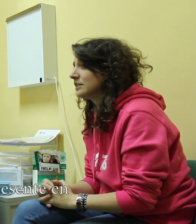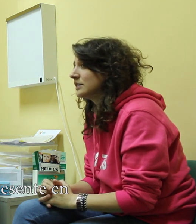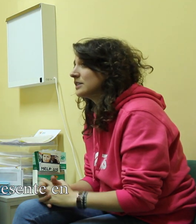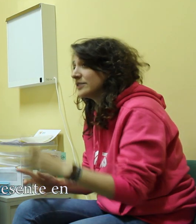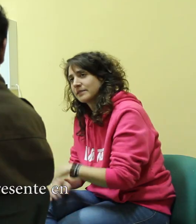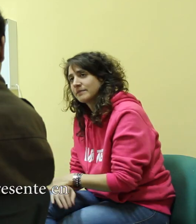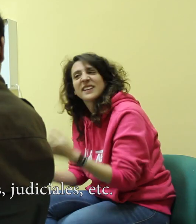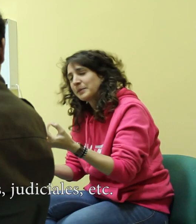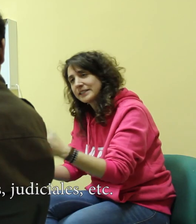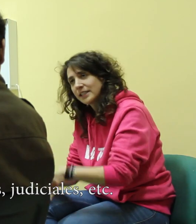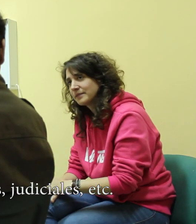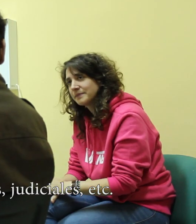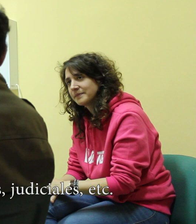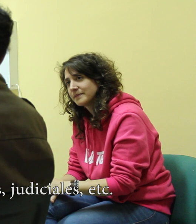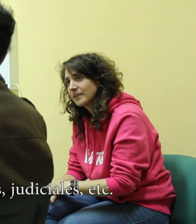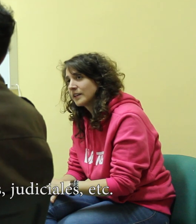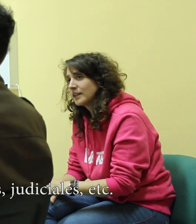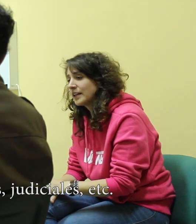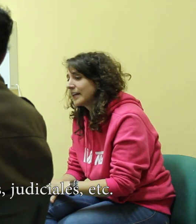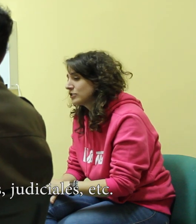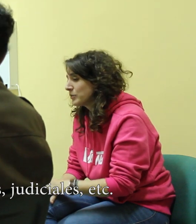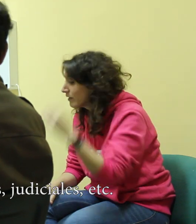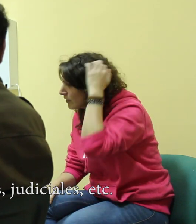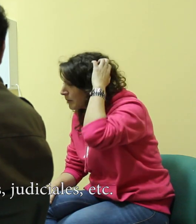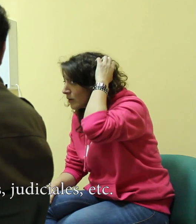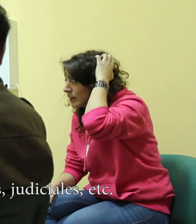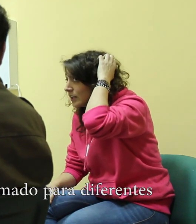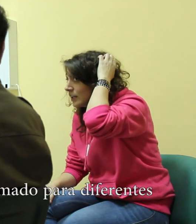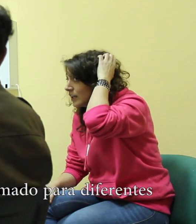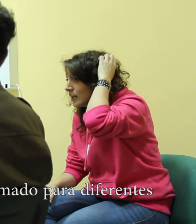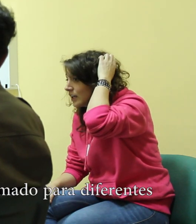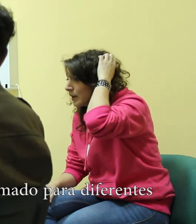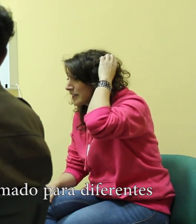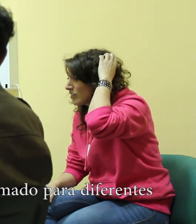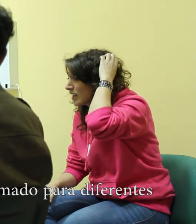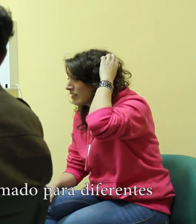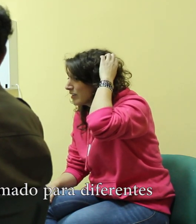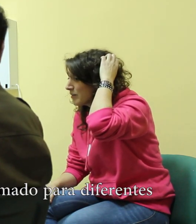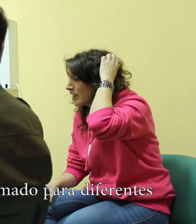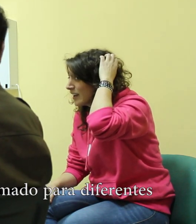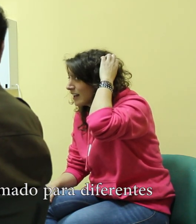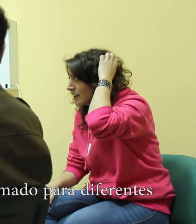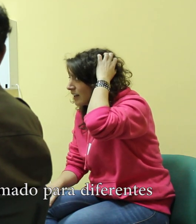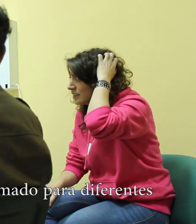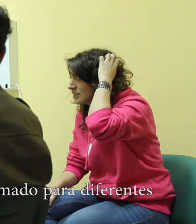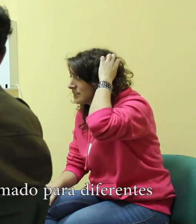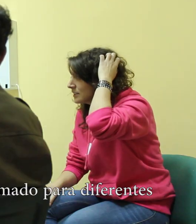puede estar presente en ámbitos escolares, sanitarios, judiciales, etc. Por tanto, un ILSE debe estar formado para diferentes